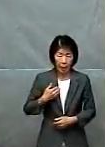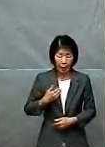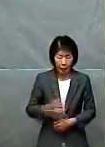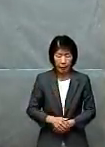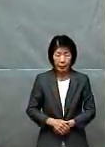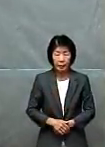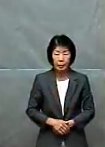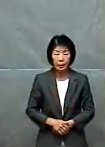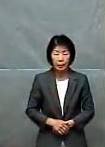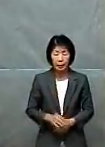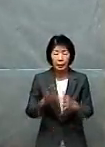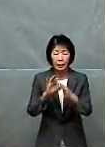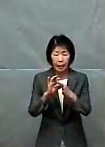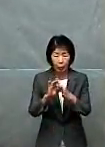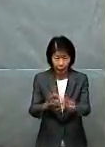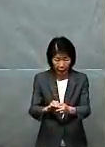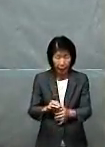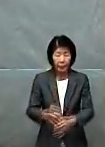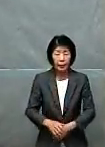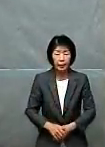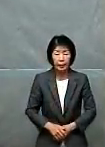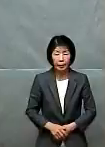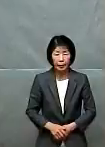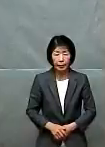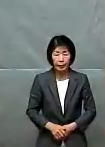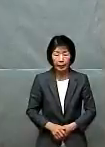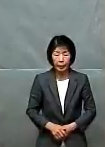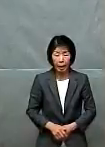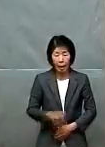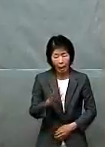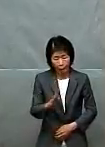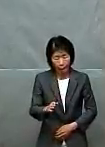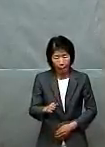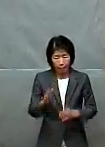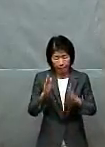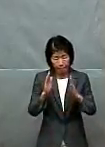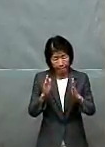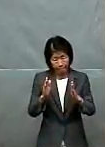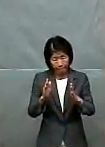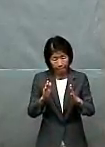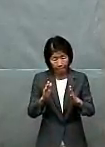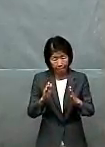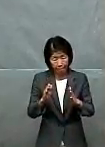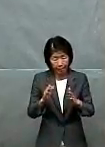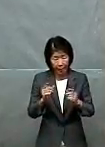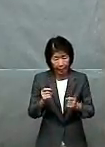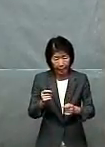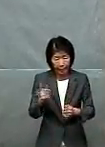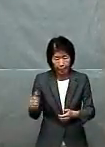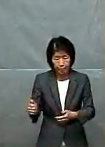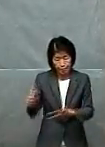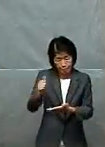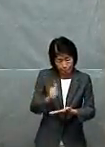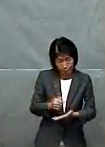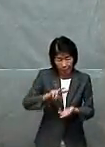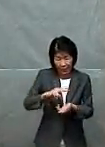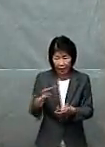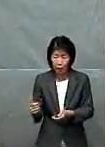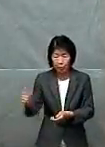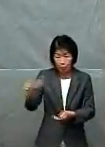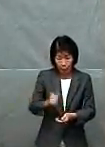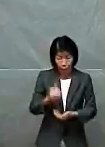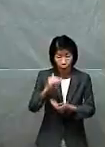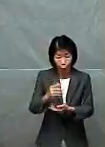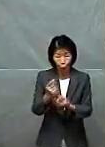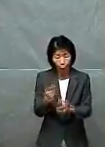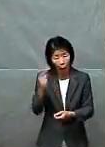ますので、そういったことはやっぱり、真剣にちょっと考えていかなければならないのではないかなと思っています